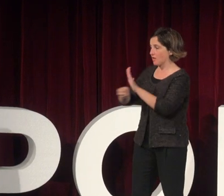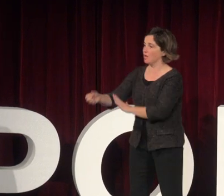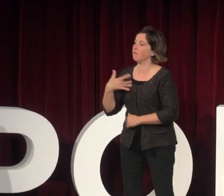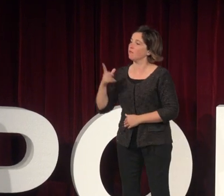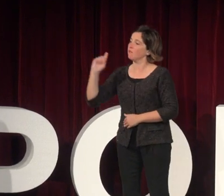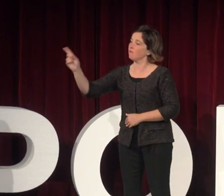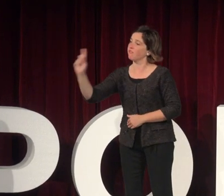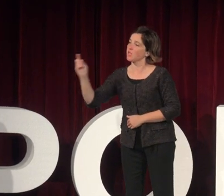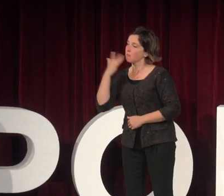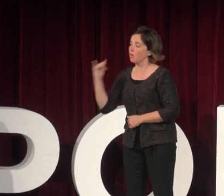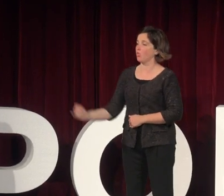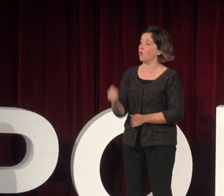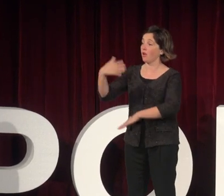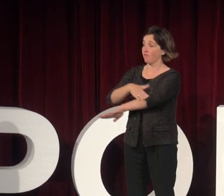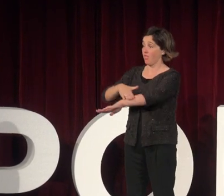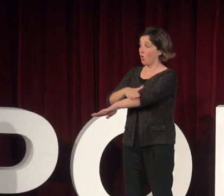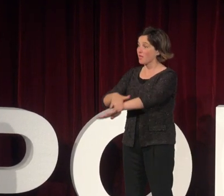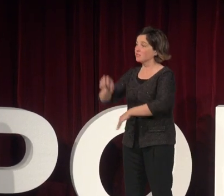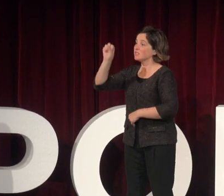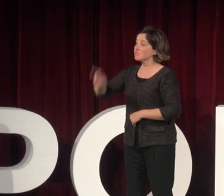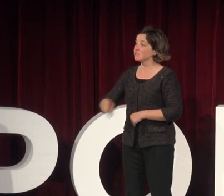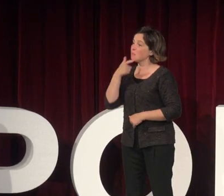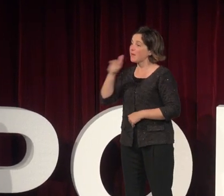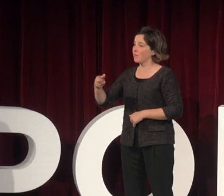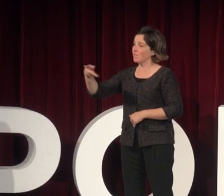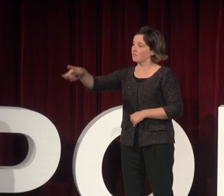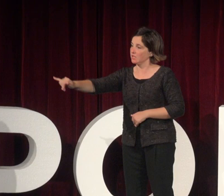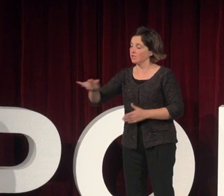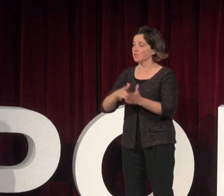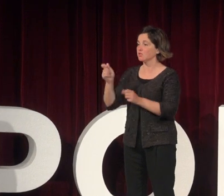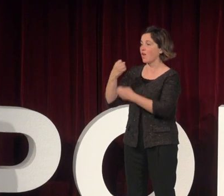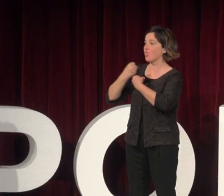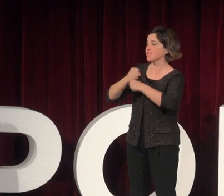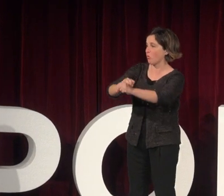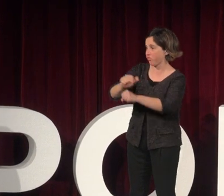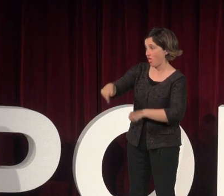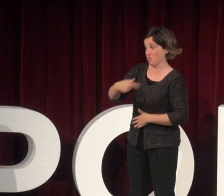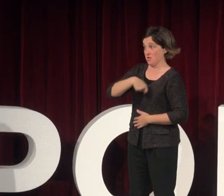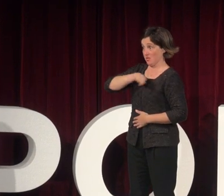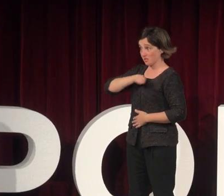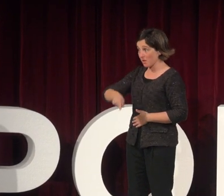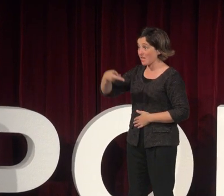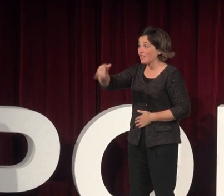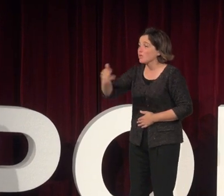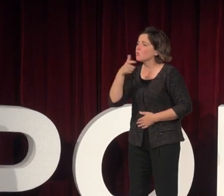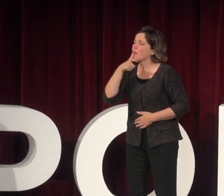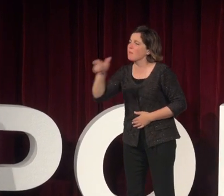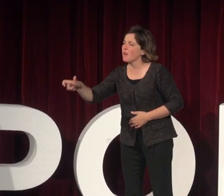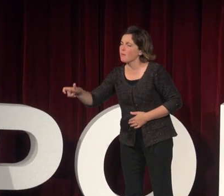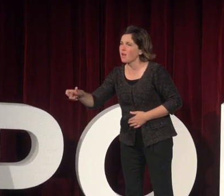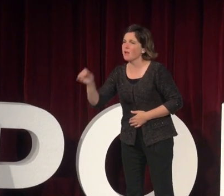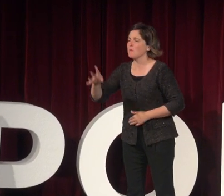firme cuando el jefe del Estado, sin tener una sola palabra para los desahuciados de este país, sin tener una sola